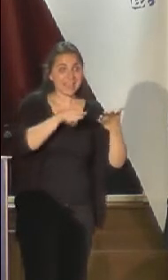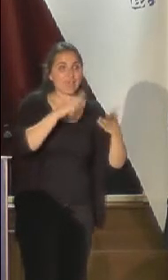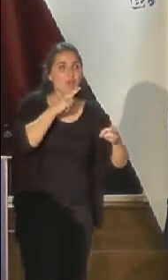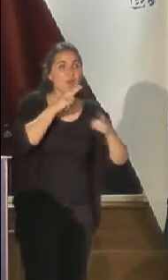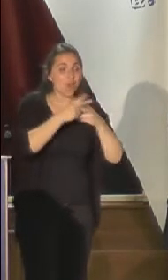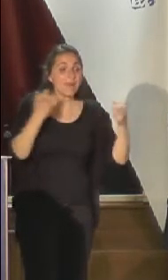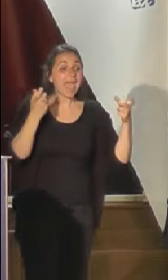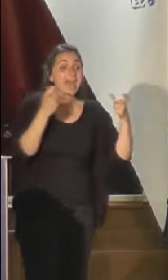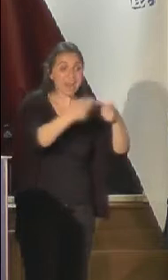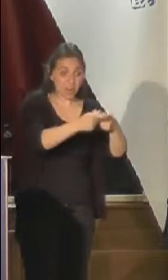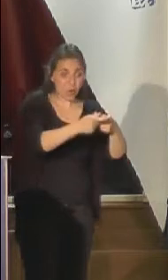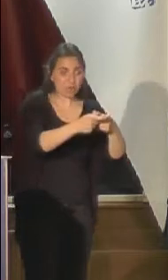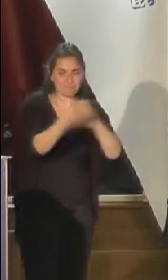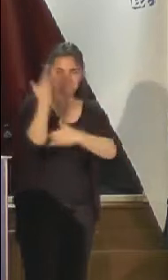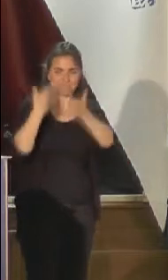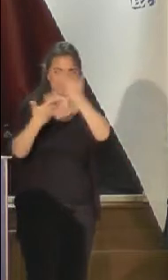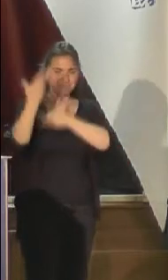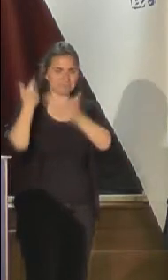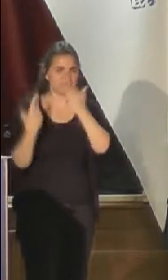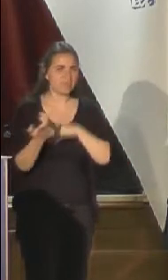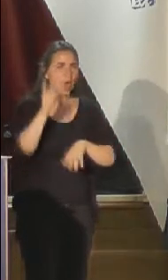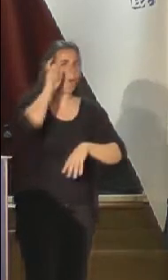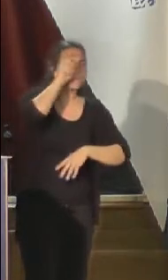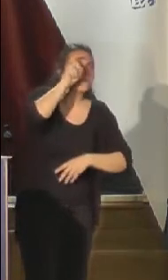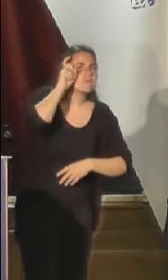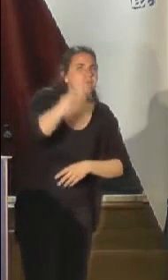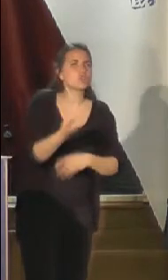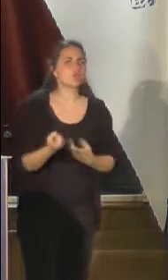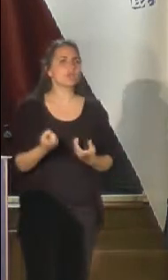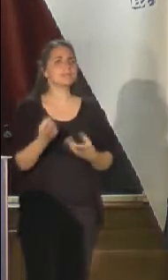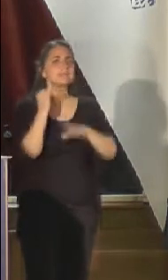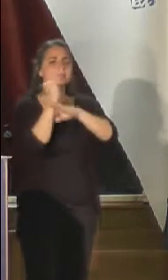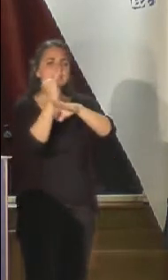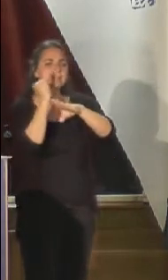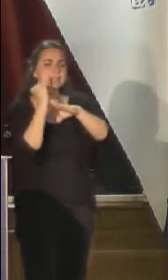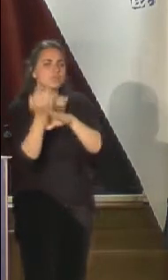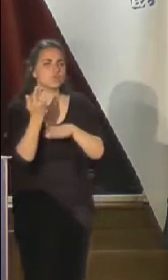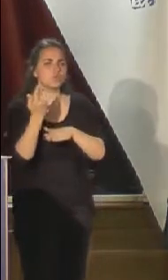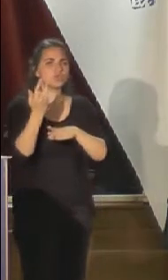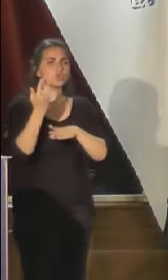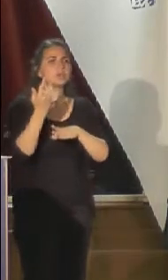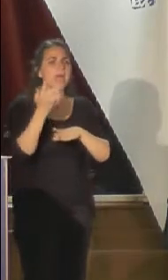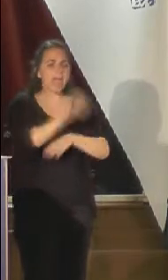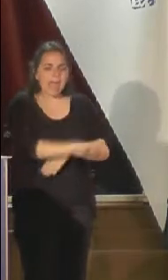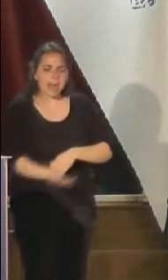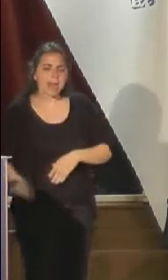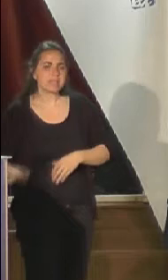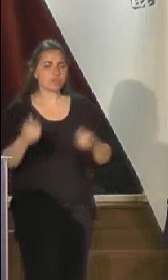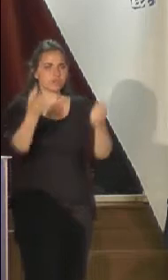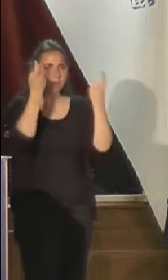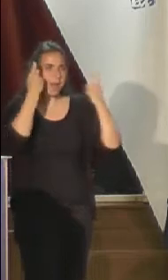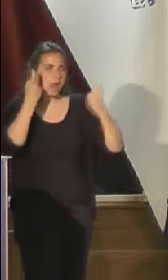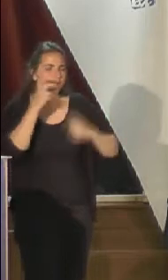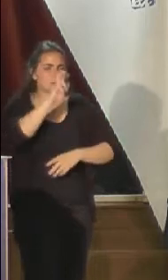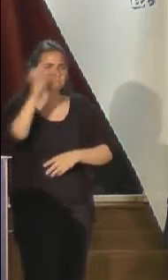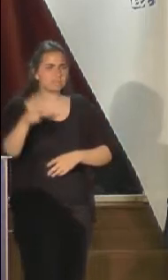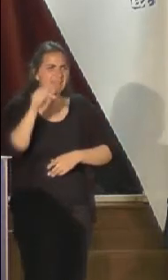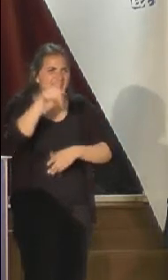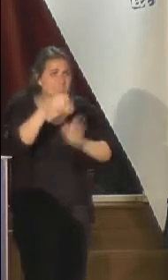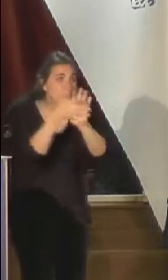cantos profesores e profesoras, en cantos centros de ensino, rapaces aos nenos e as nenas e aos adolescentes se lles explica